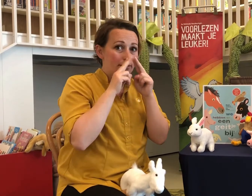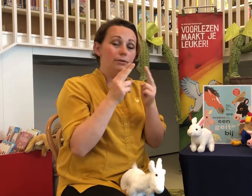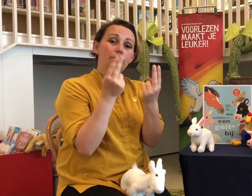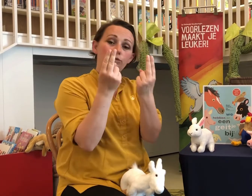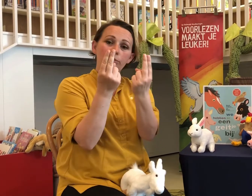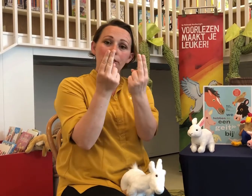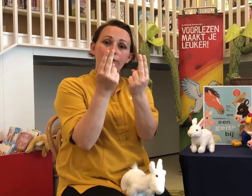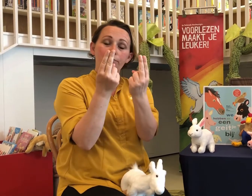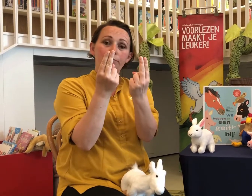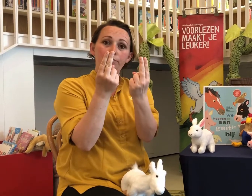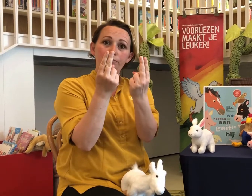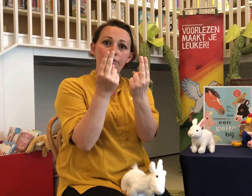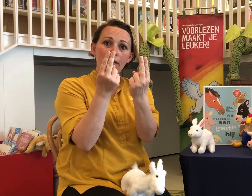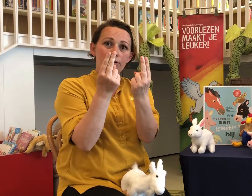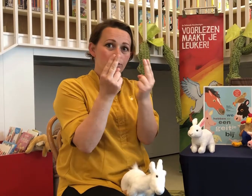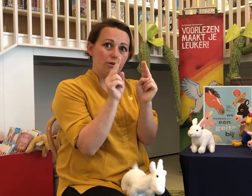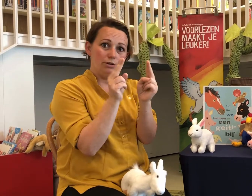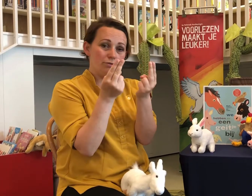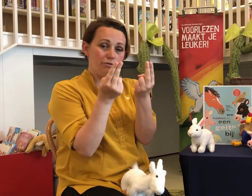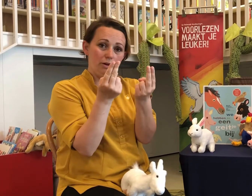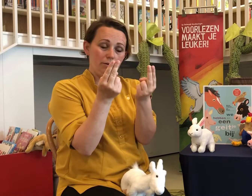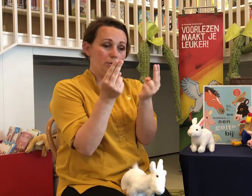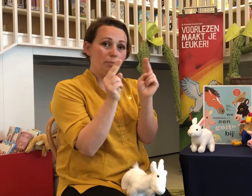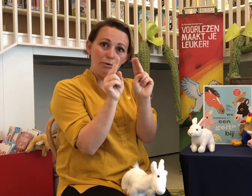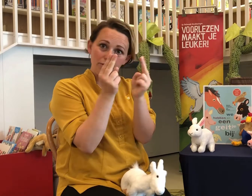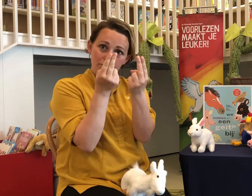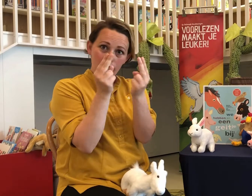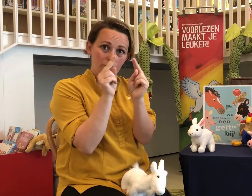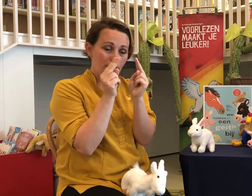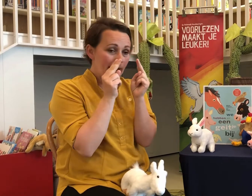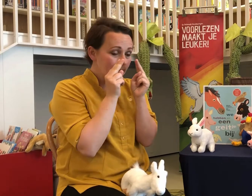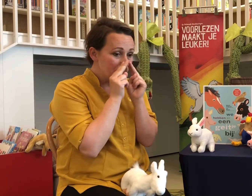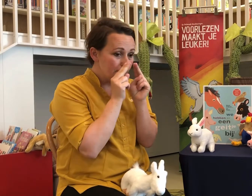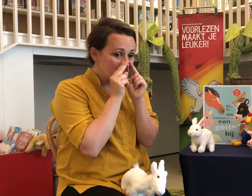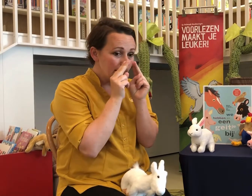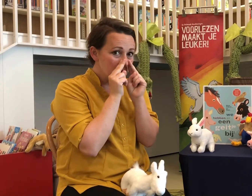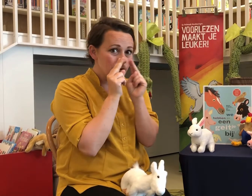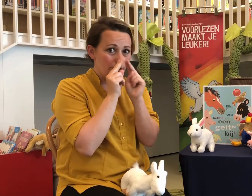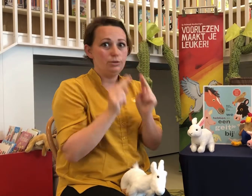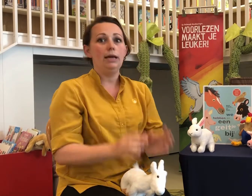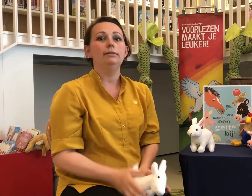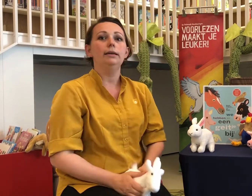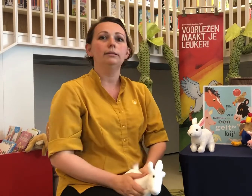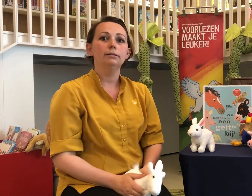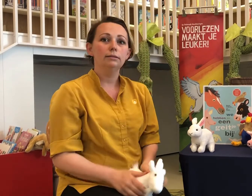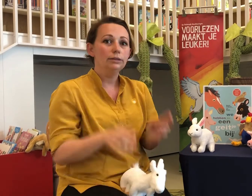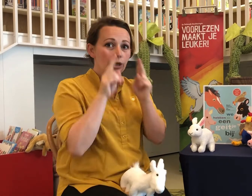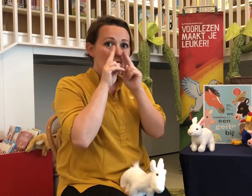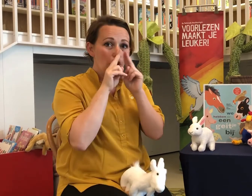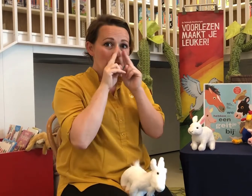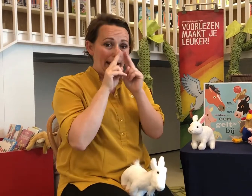Doe weer met je vingers alsof je de pootjes van het konijn tegen zijn neusje aantikt. Konijn.